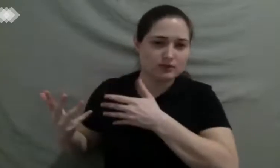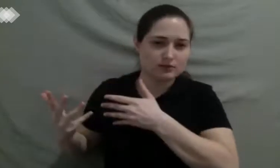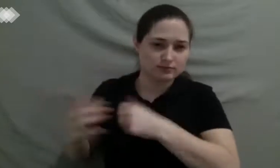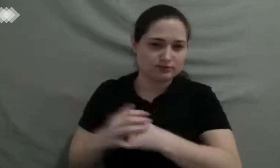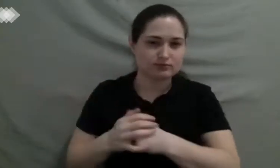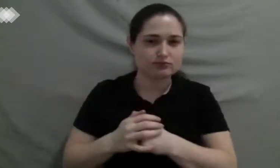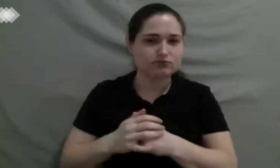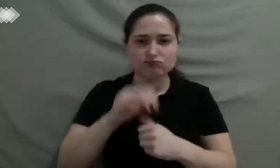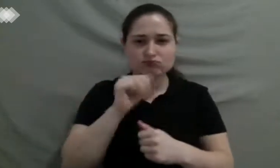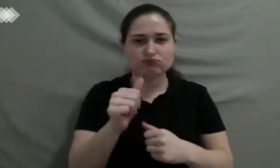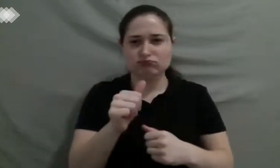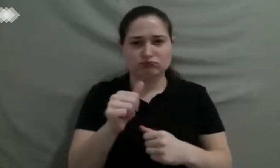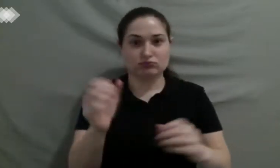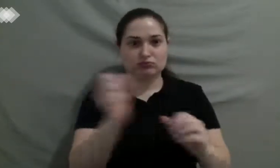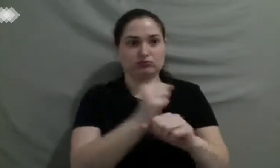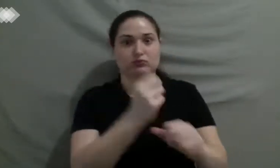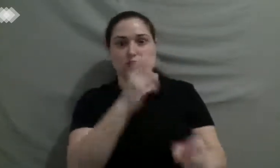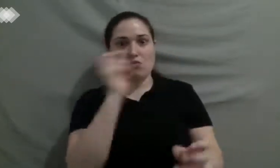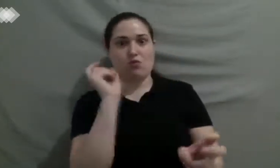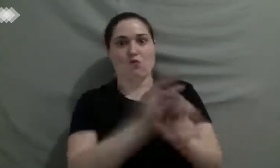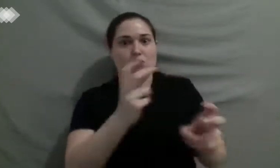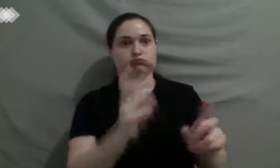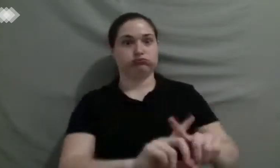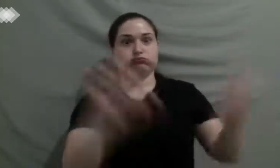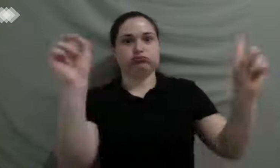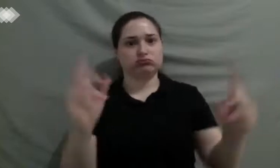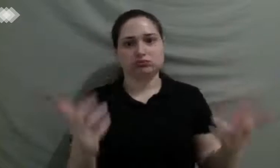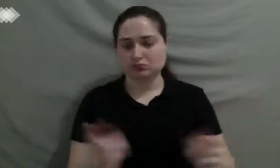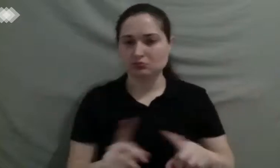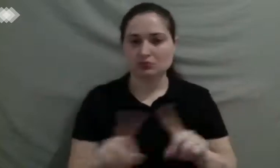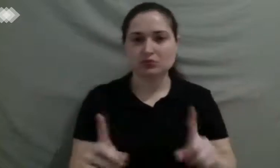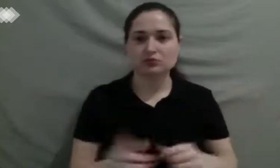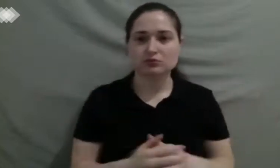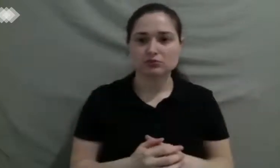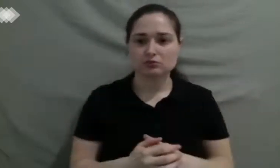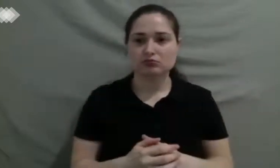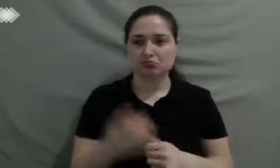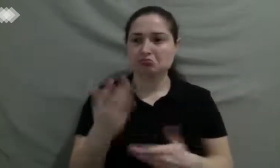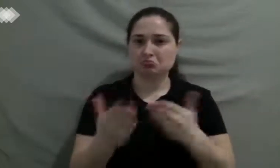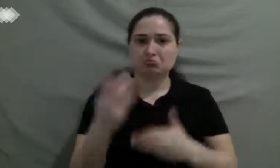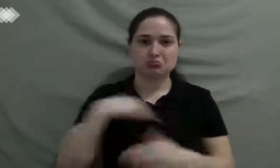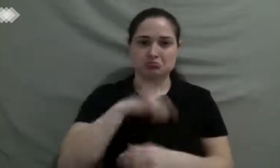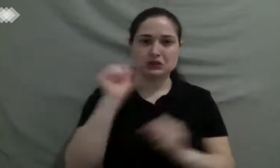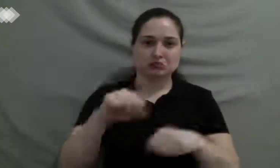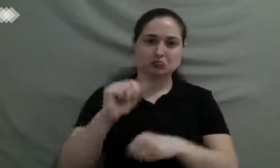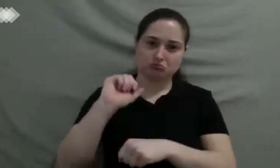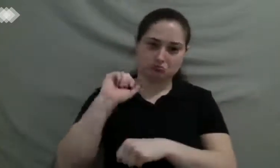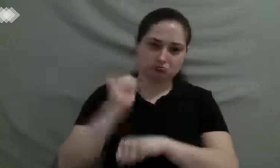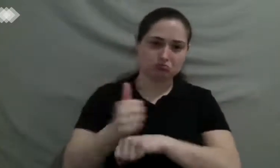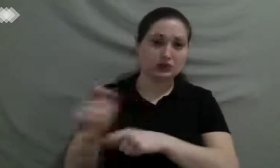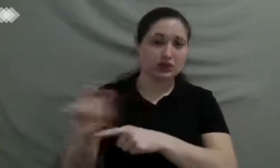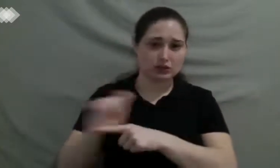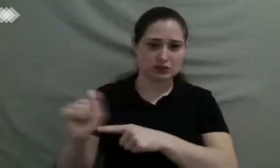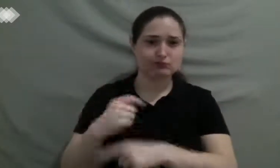del otro mundo, sino más bien partir de conocer las personas. Pero yo creo que